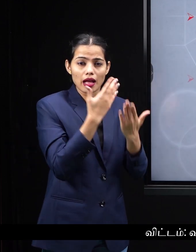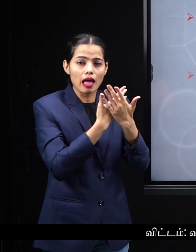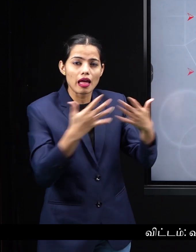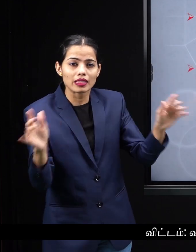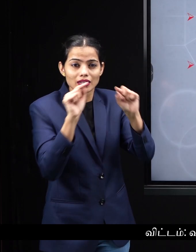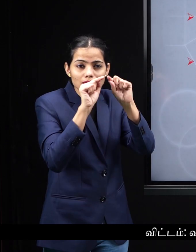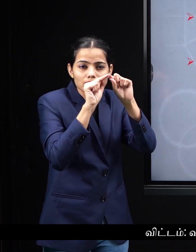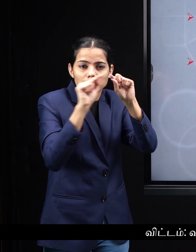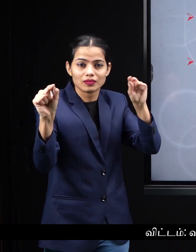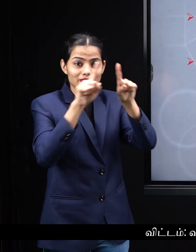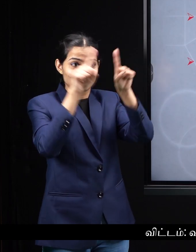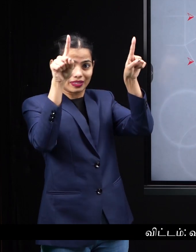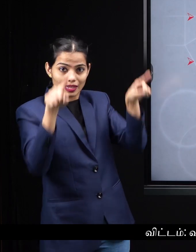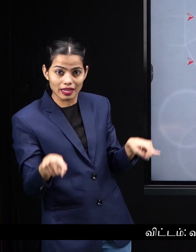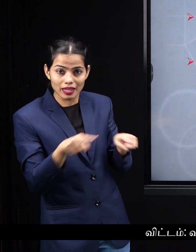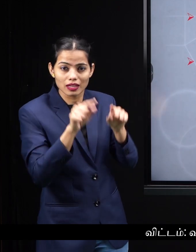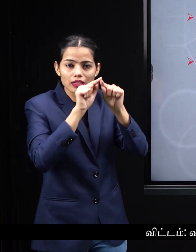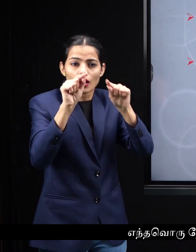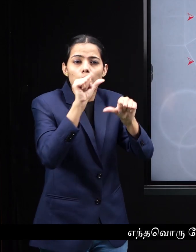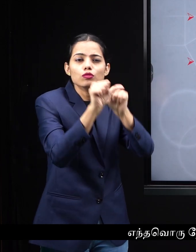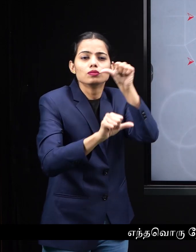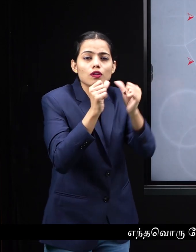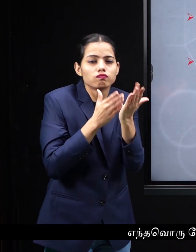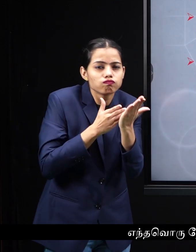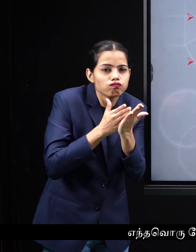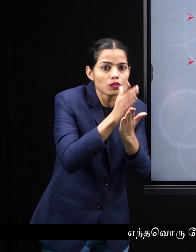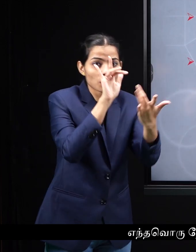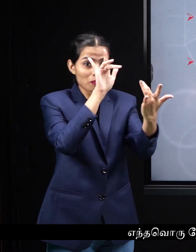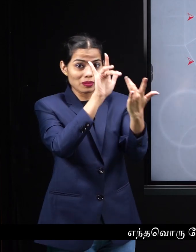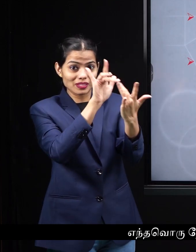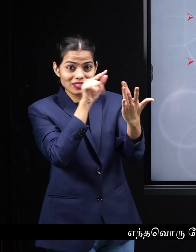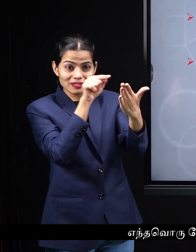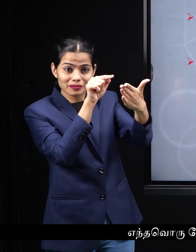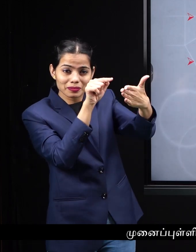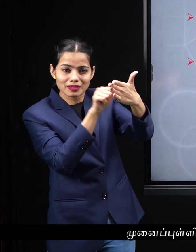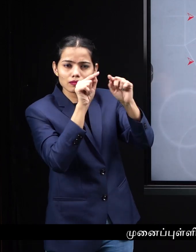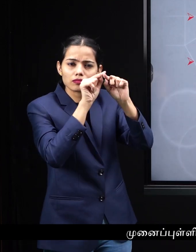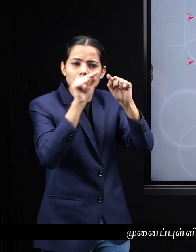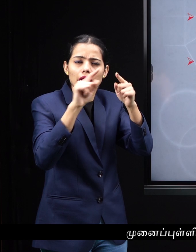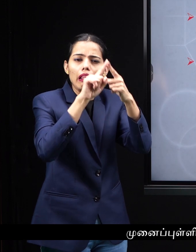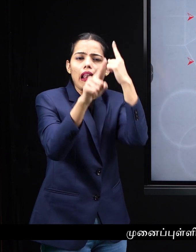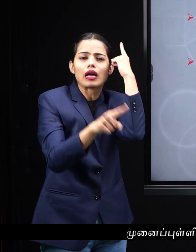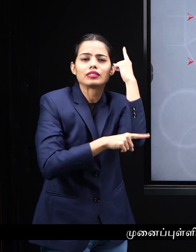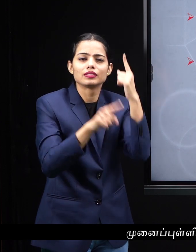விட்டம் வட்டத்தின் மையத்தின் வழியாகச் செல்லும் எந்தவொரு நேர்க்கோடு பிரிவு அல்லது நாண் மற்றும் அதன்